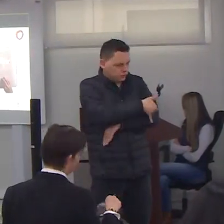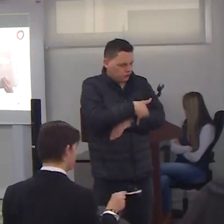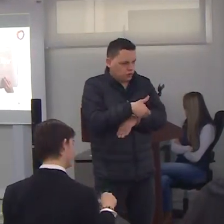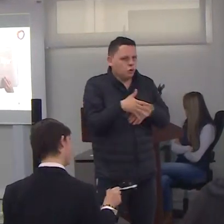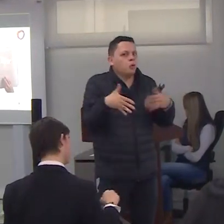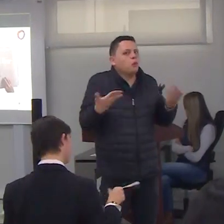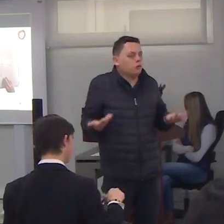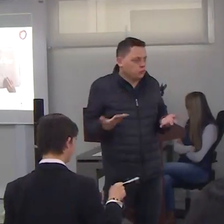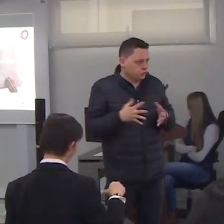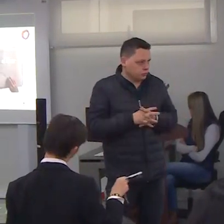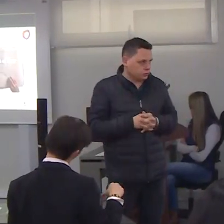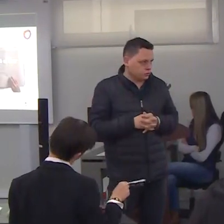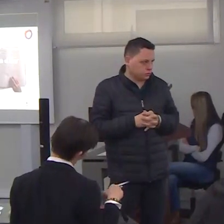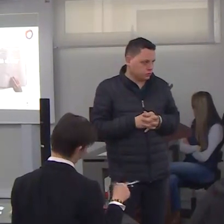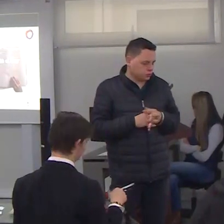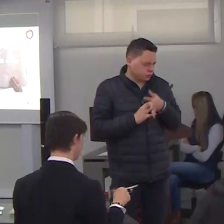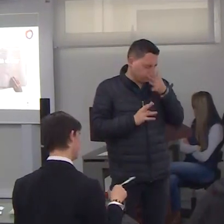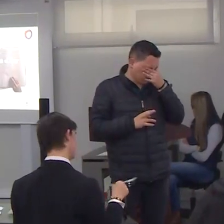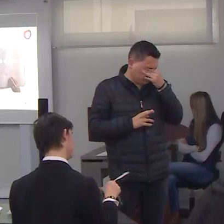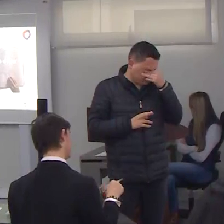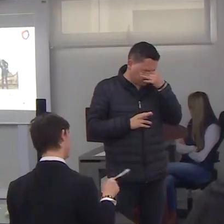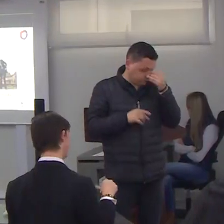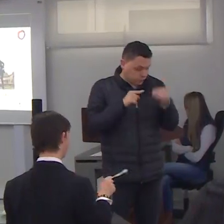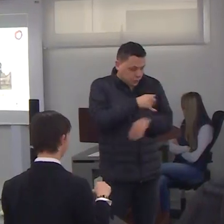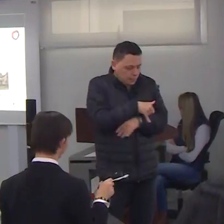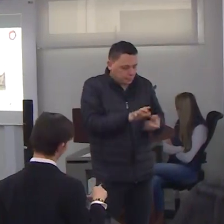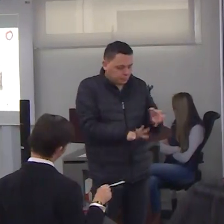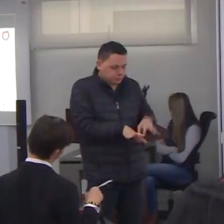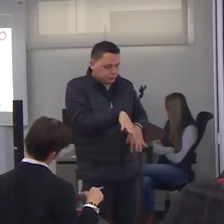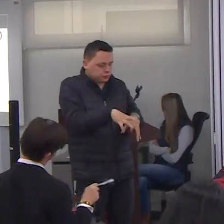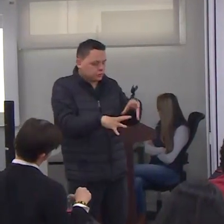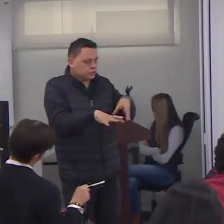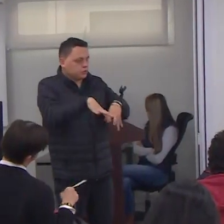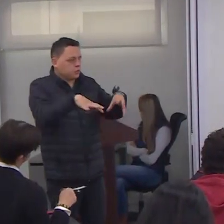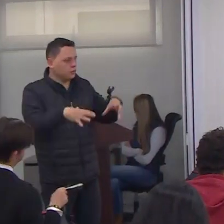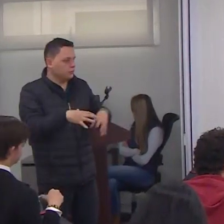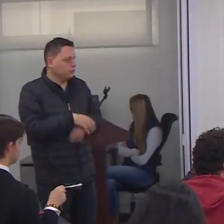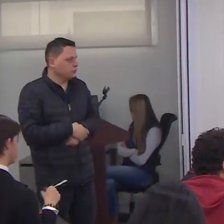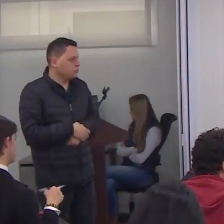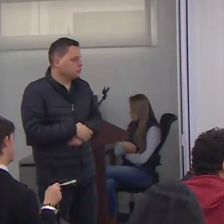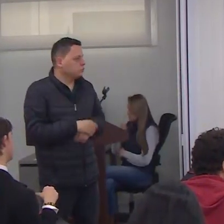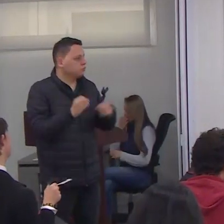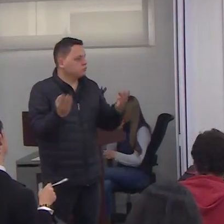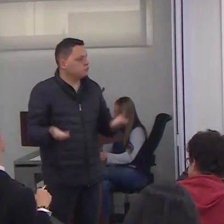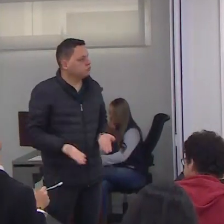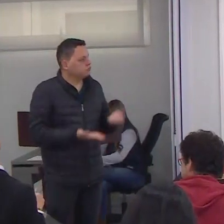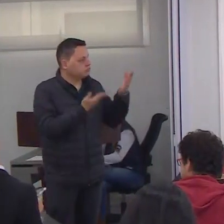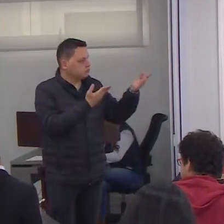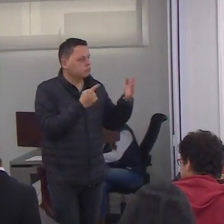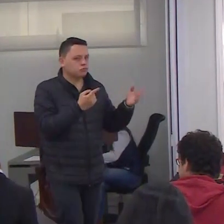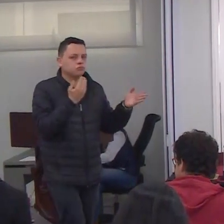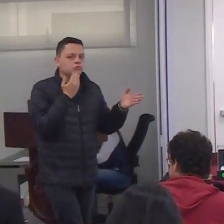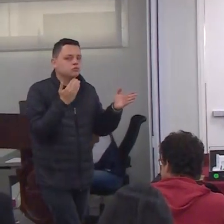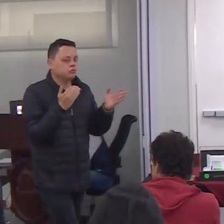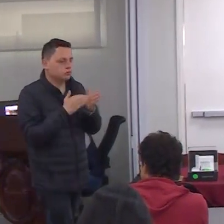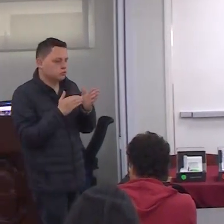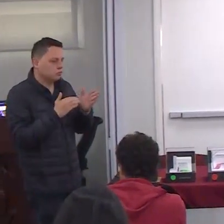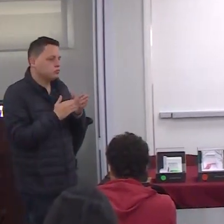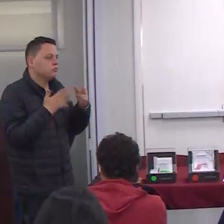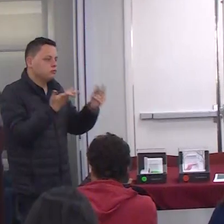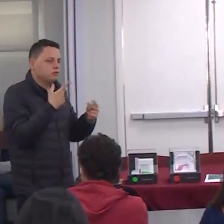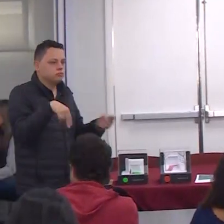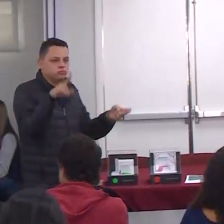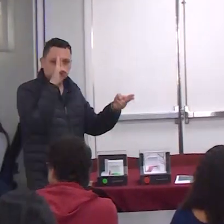pues hace planos en relieve y aquí pues otros ejemplos que de pronto son ya más conocidos